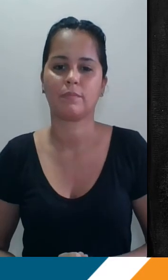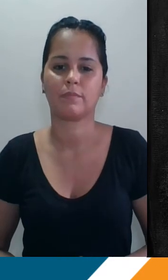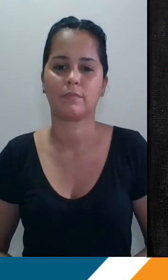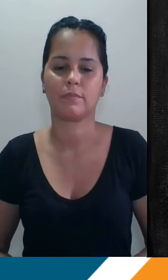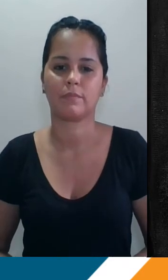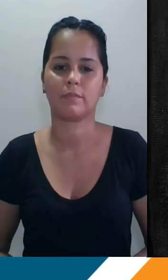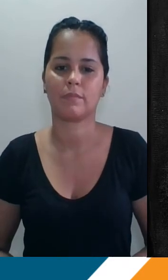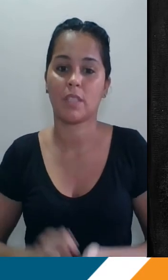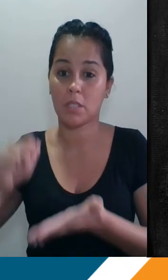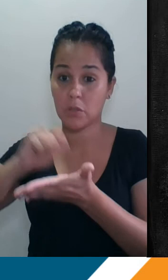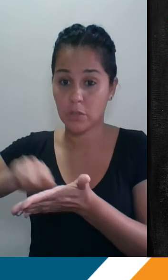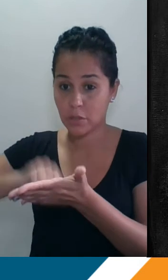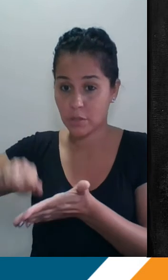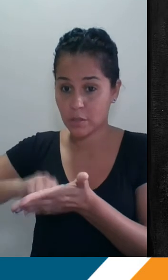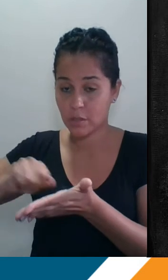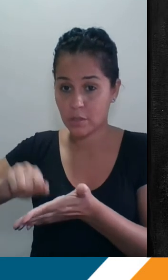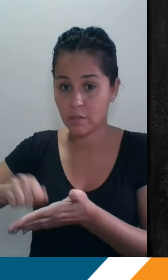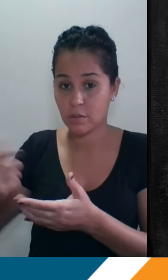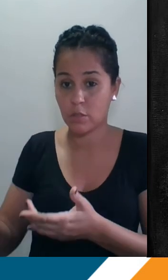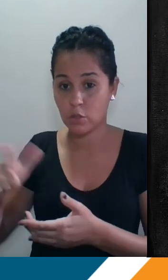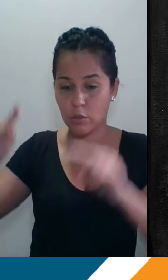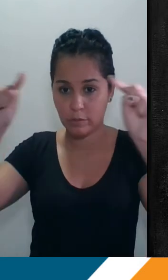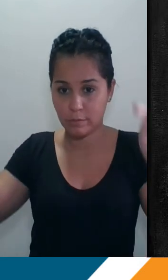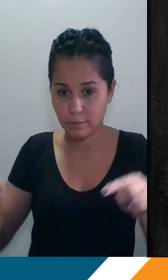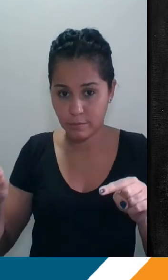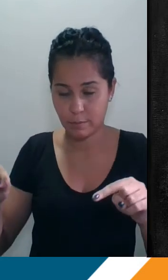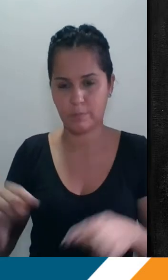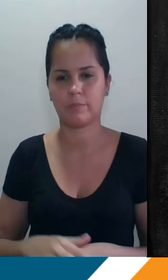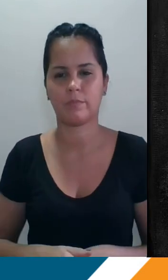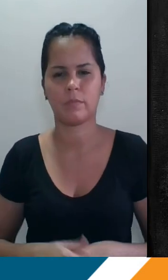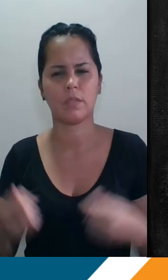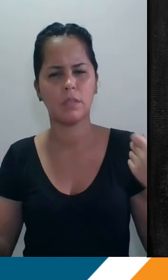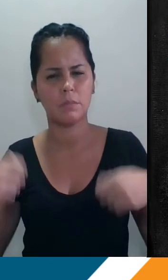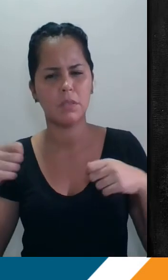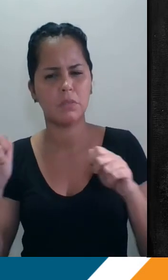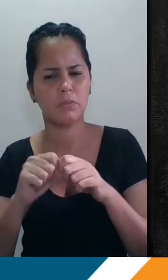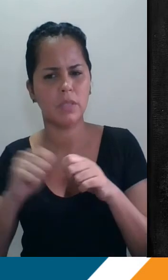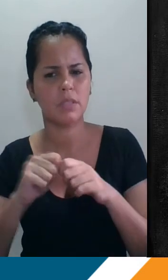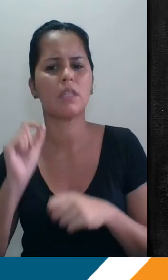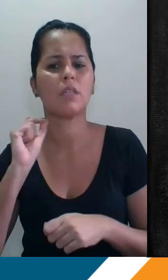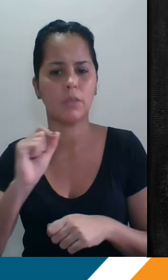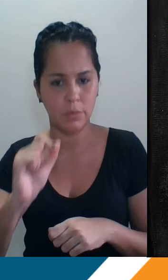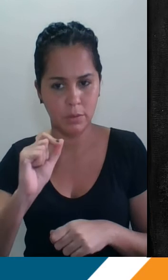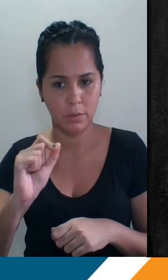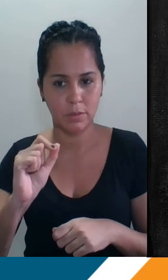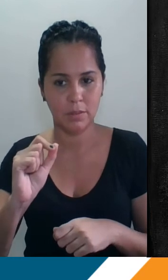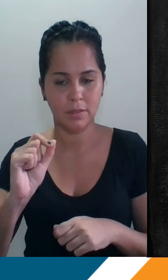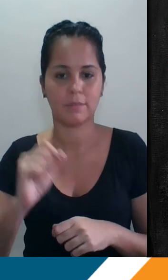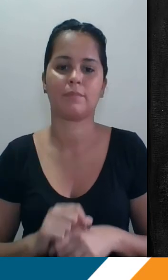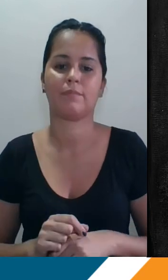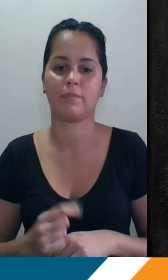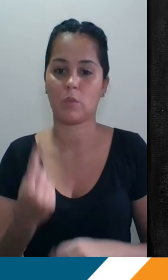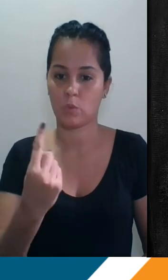eu reescrevi aquela soma dentro do parênteses, e o que eu preciso fazer vai ser elevar ao quadrado